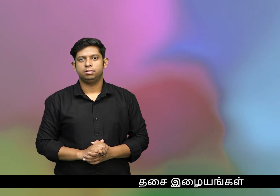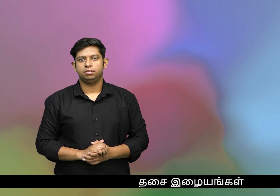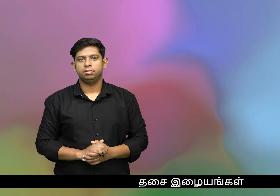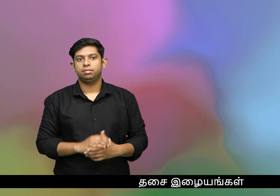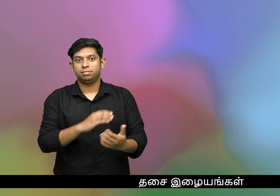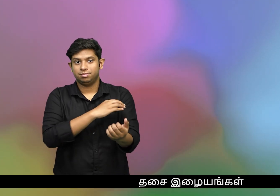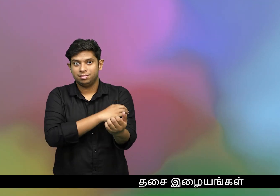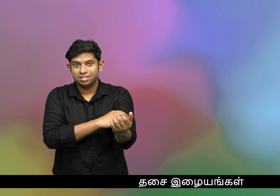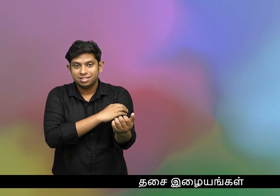தசை இழையங்கள்.